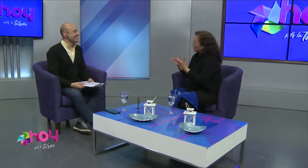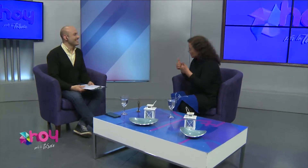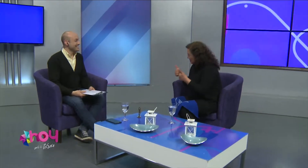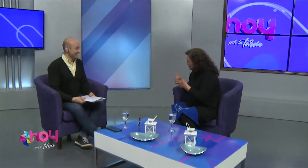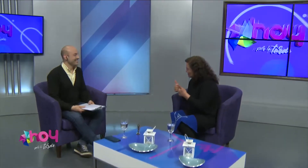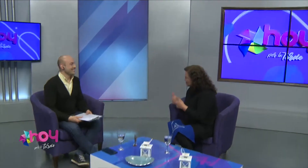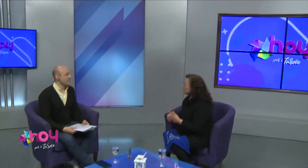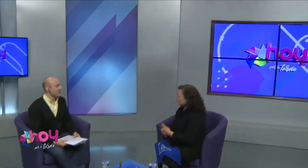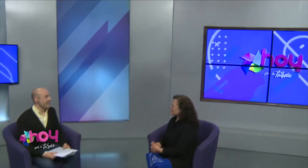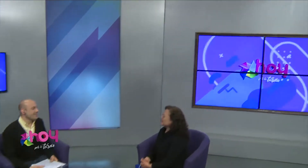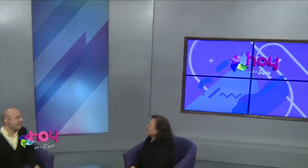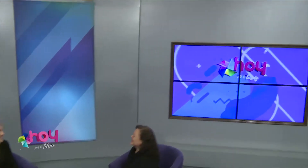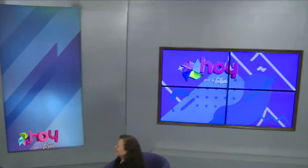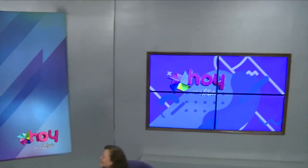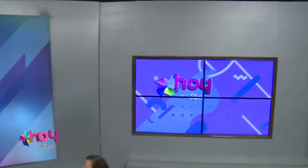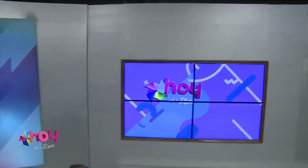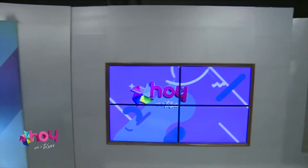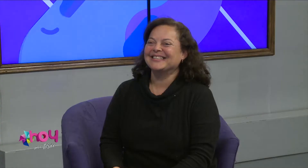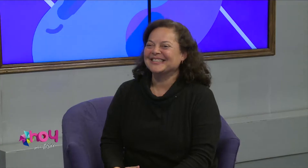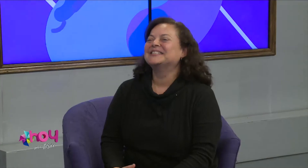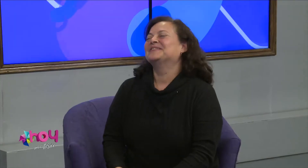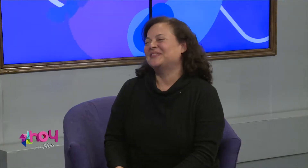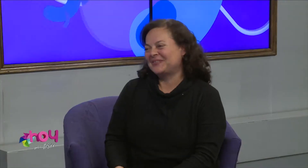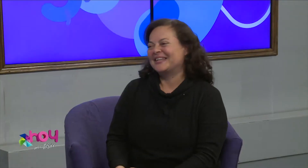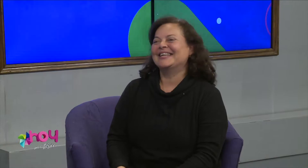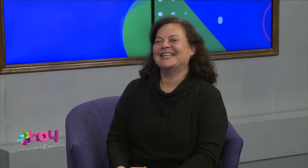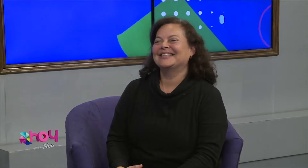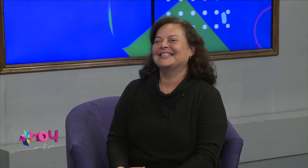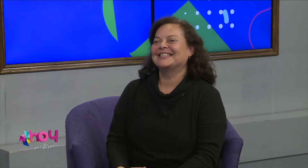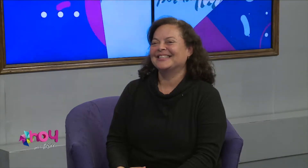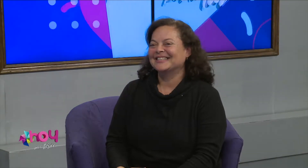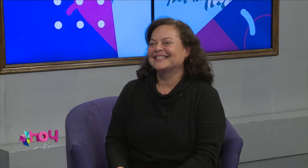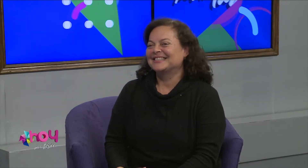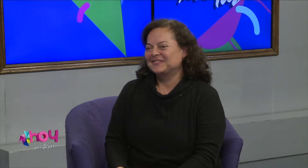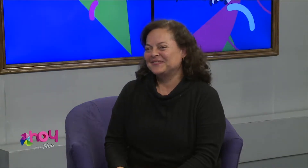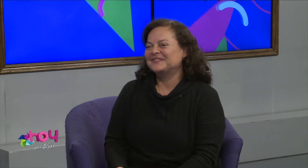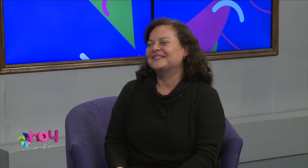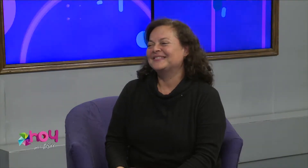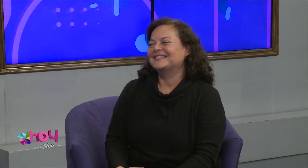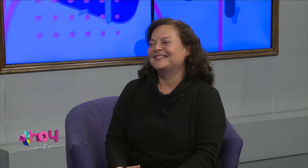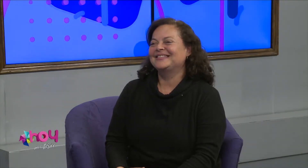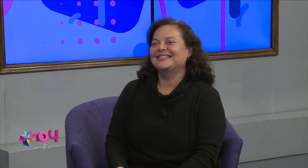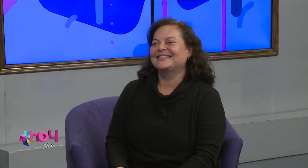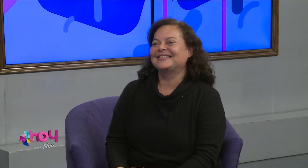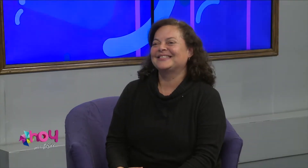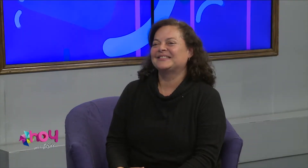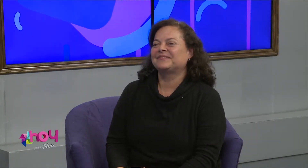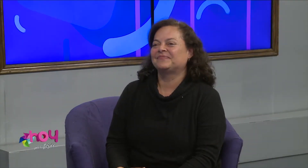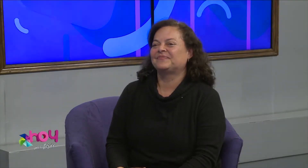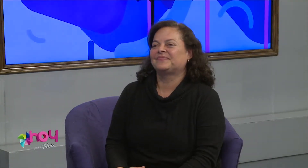Hola. ¿Cómo estás? Excelente, excelente. Felices con la presencia de ustedes y también con, bueno, con toda la energía y toda la buena onda que siempre nos